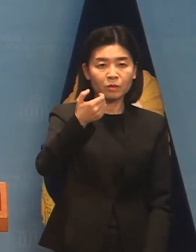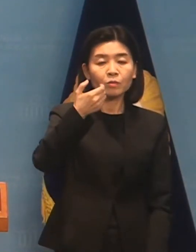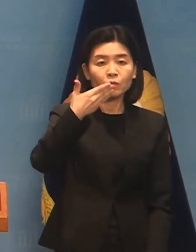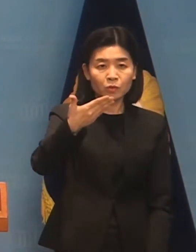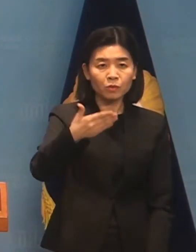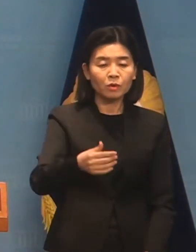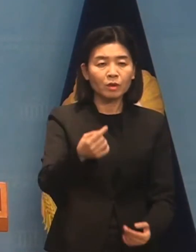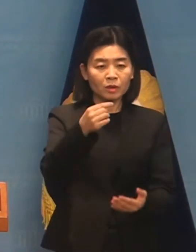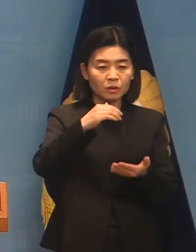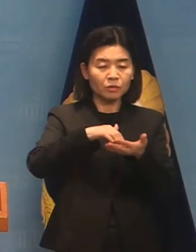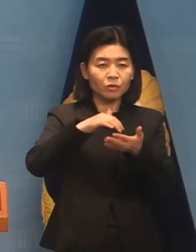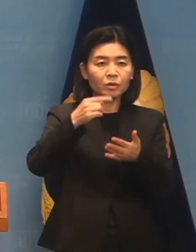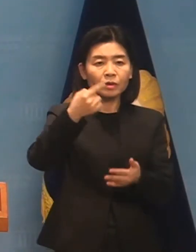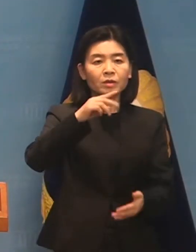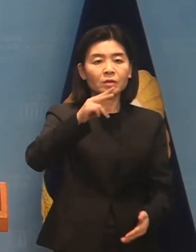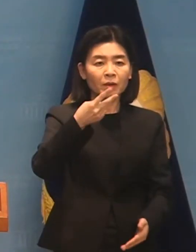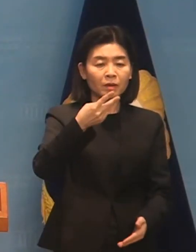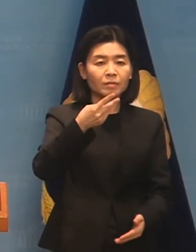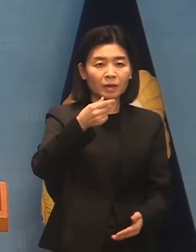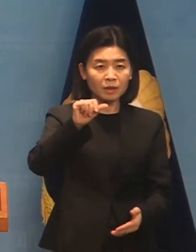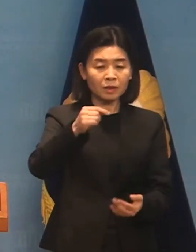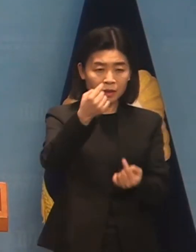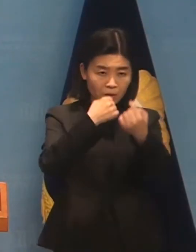접수했습니다. 매체 언론은 현수막이